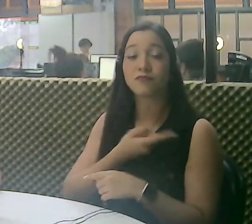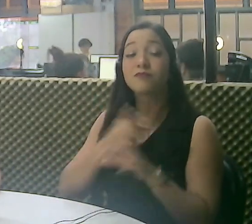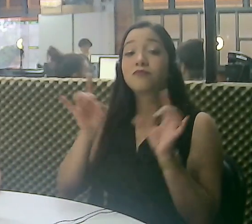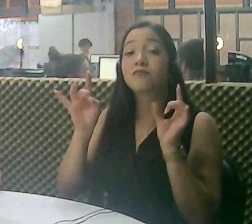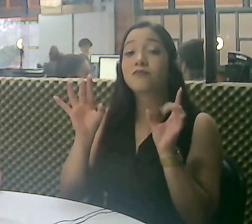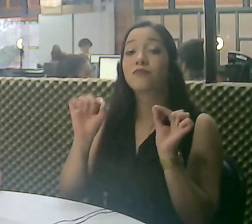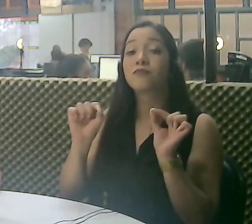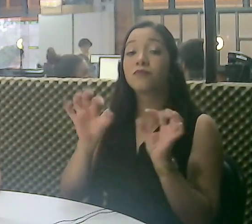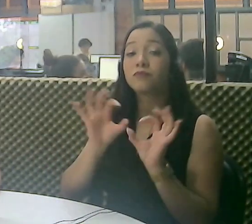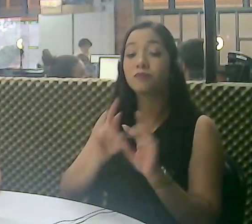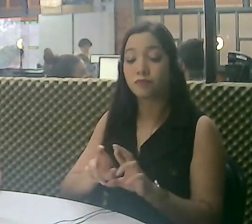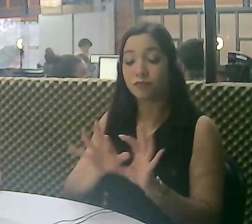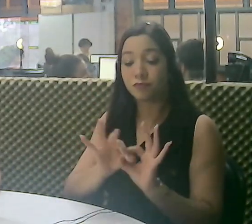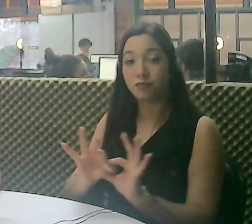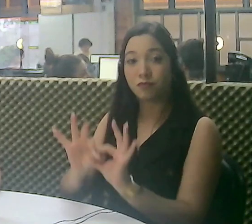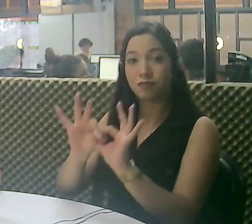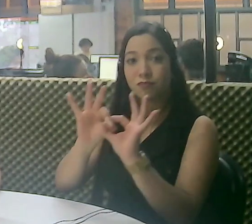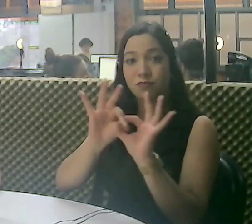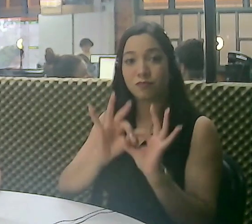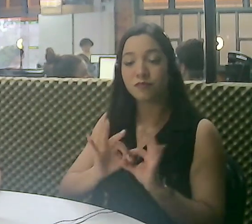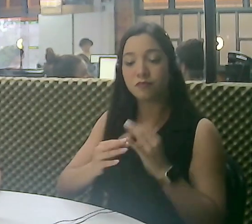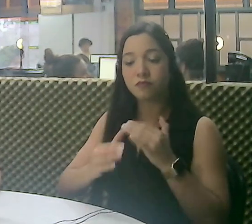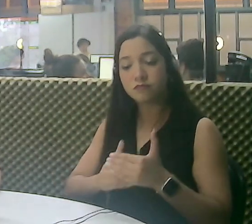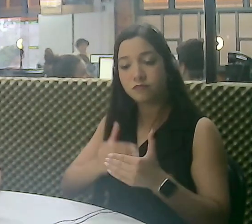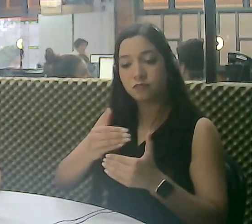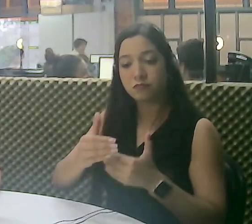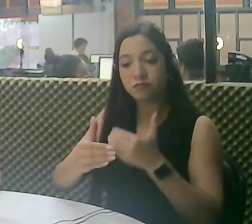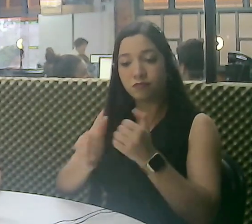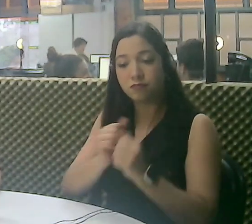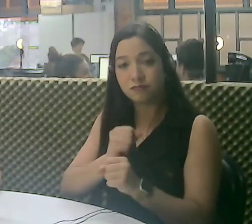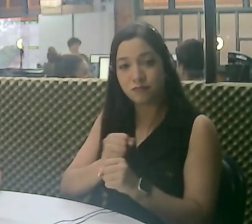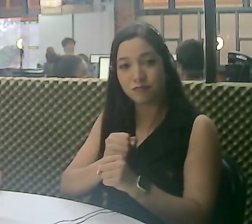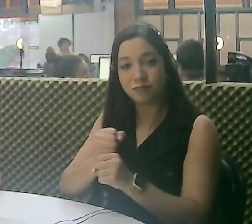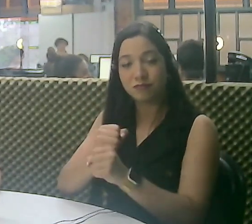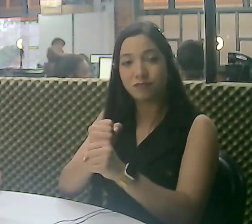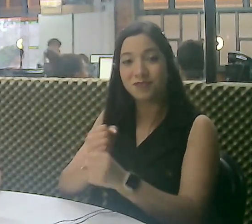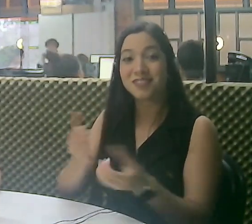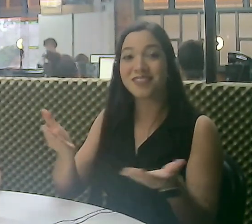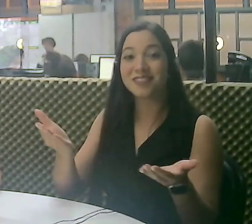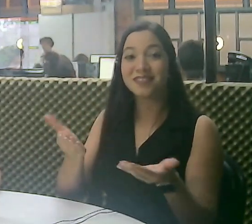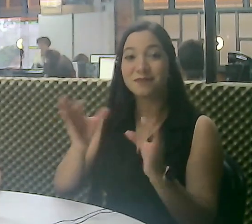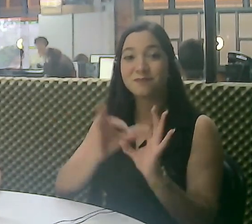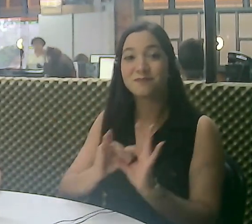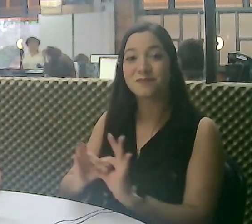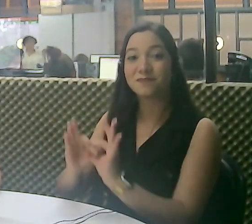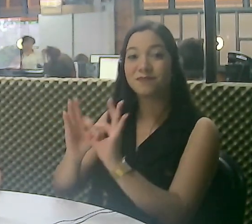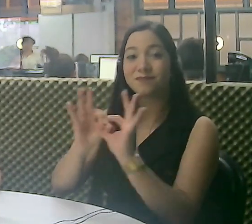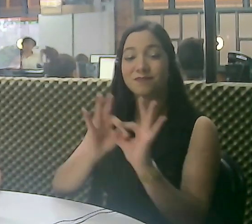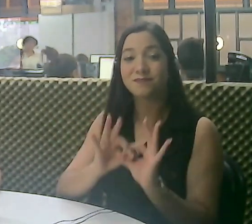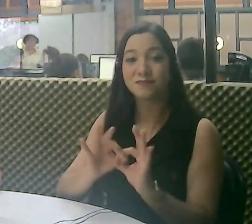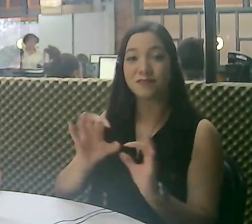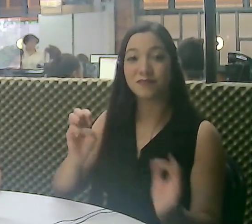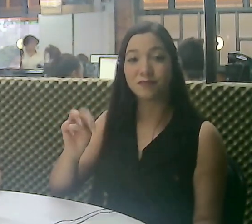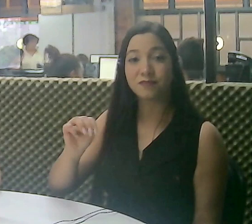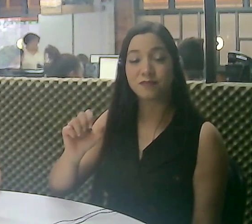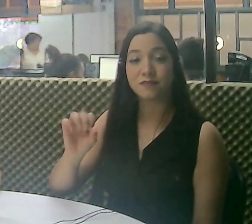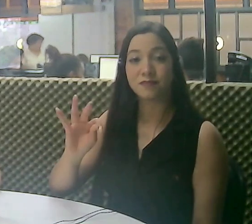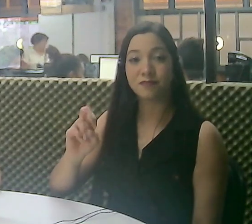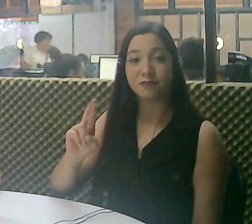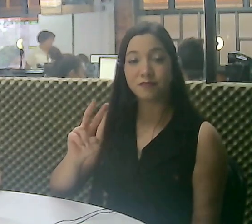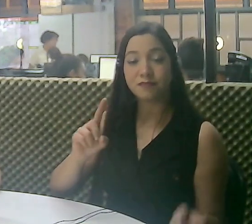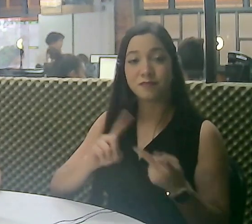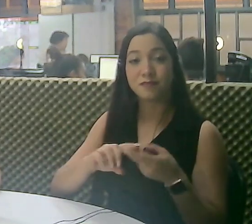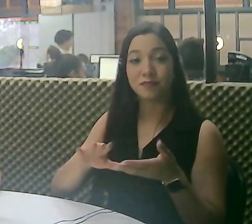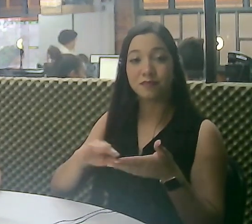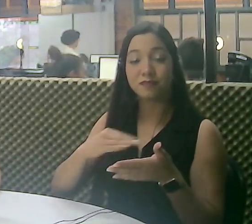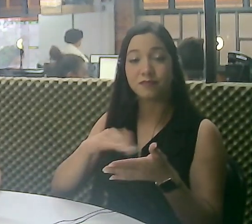as parcerias que fomos construindo ao longo dos anos. Hoje temos como parceiros a Emater, a Secretaria